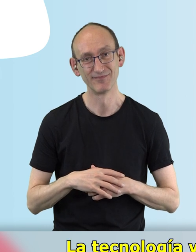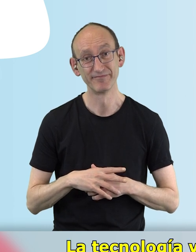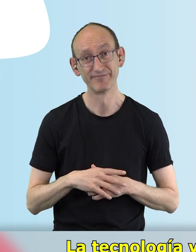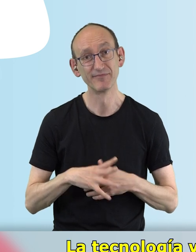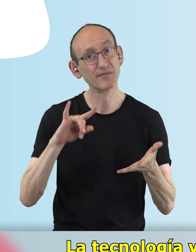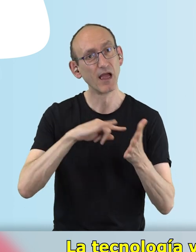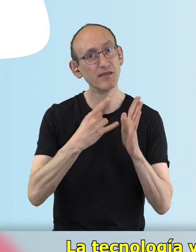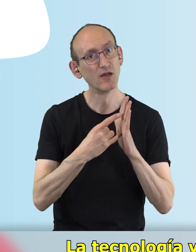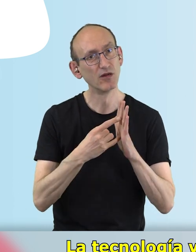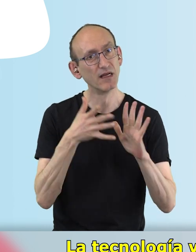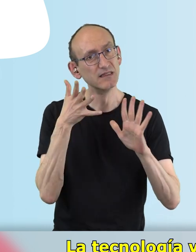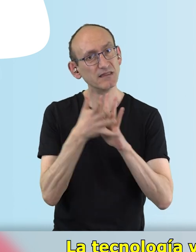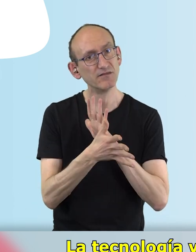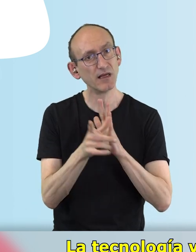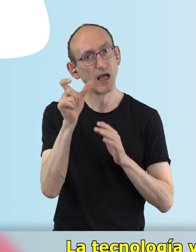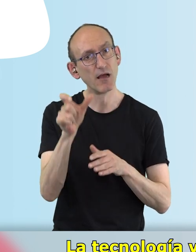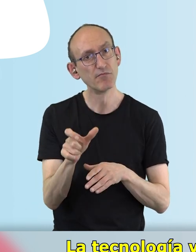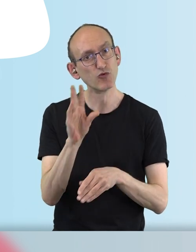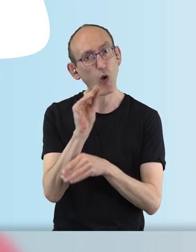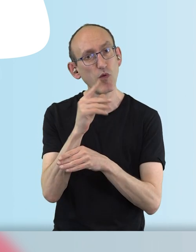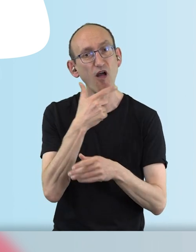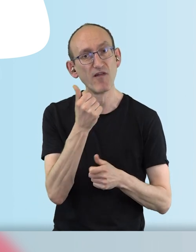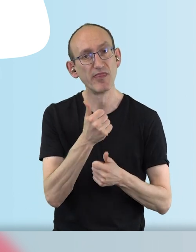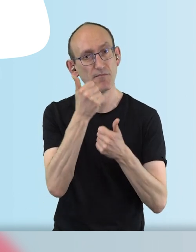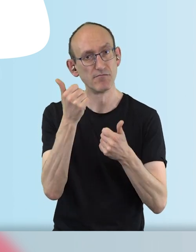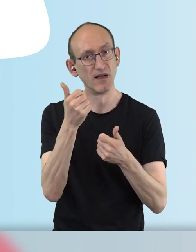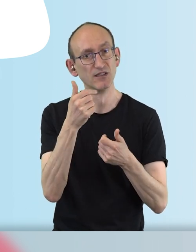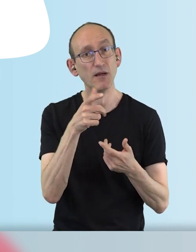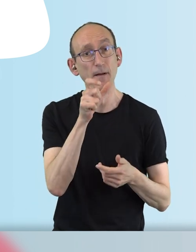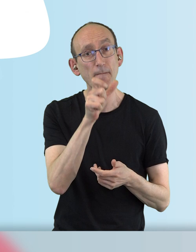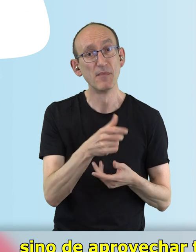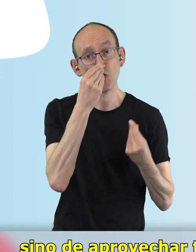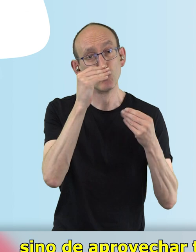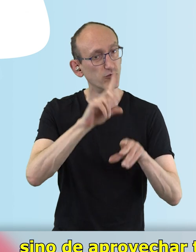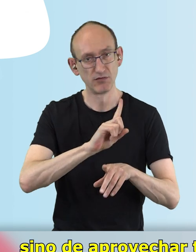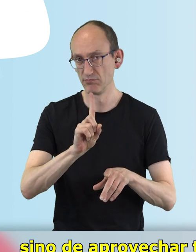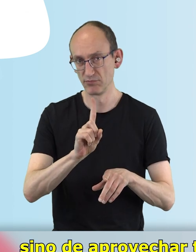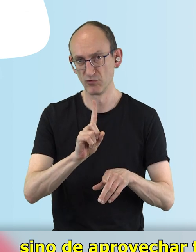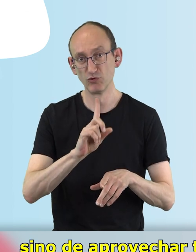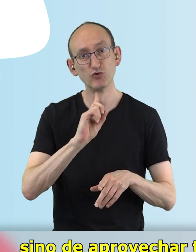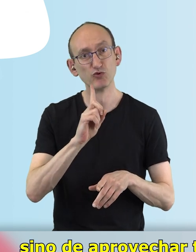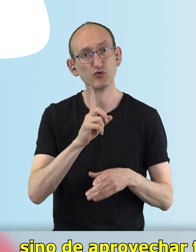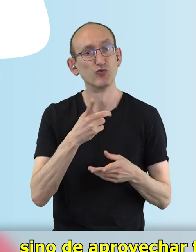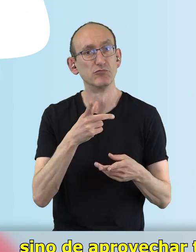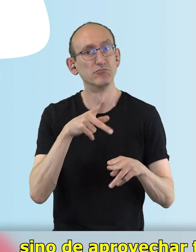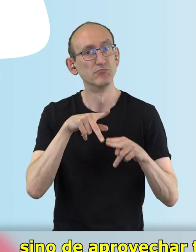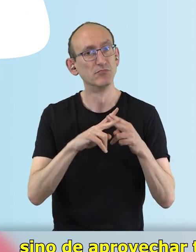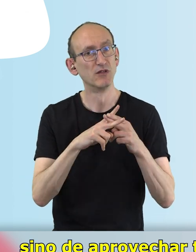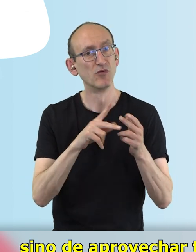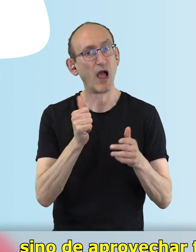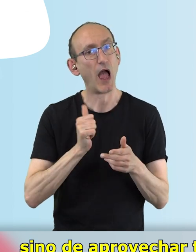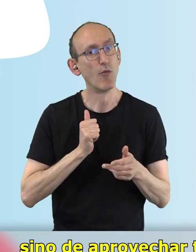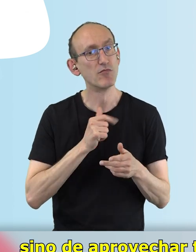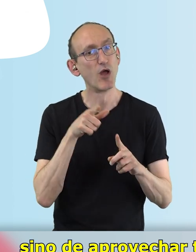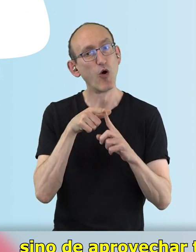La tecnología va a facilitar el cuidado de las personas. No trata de sustituir a nadie, sino de aprovechar todo su potencial